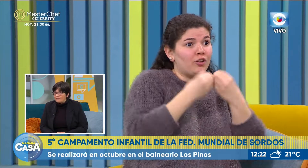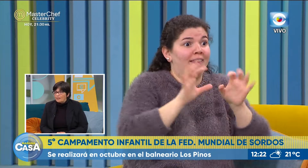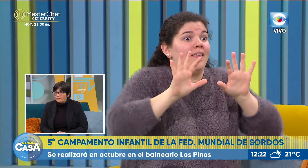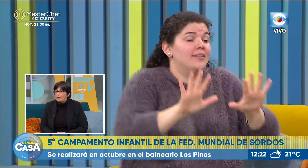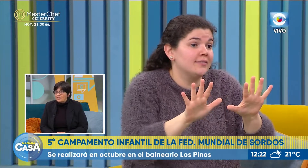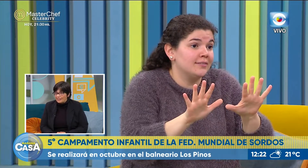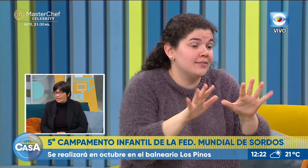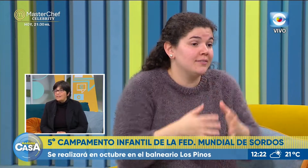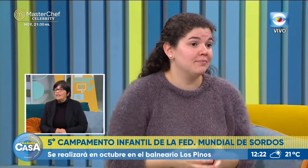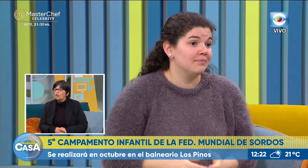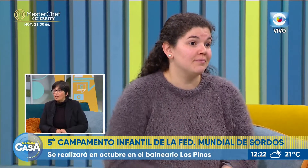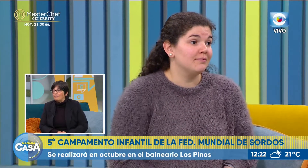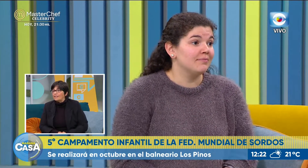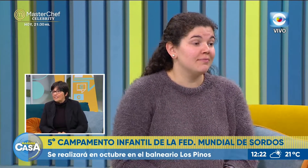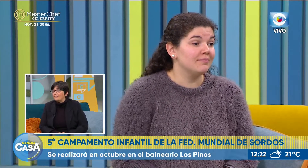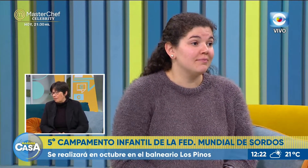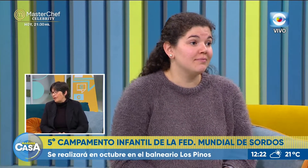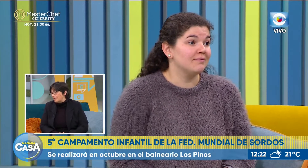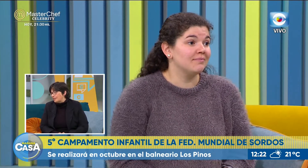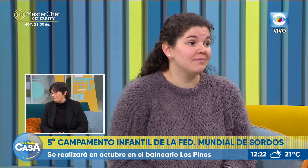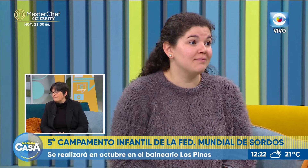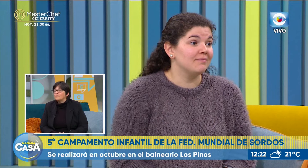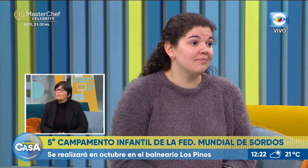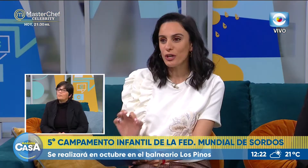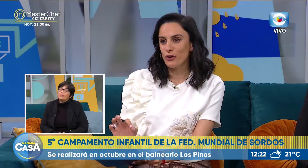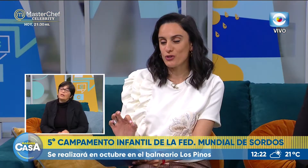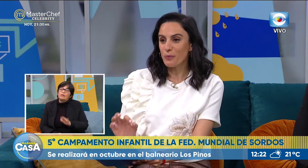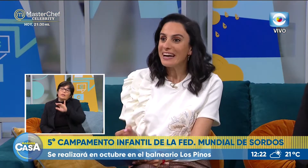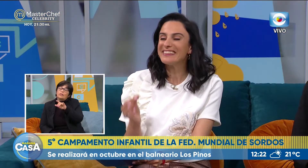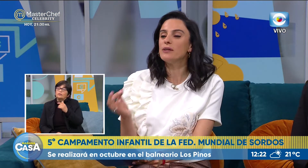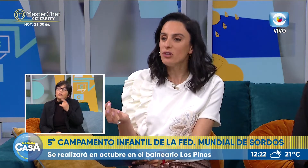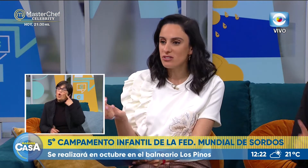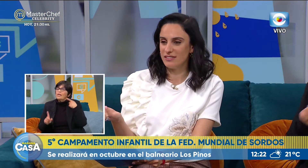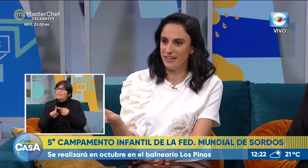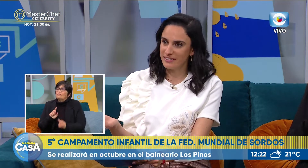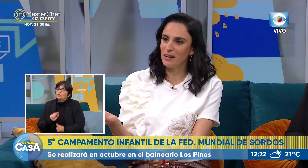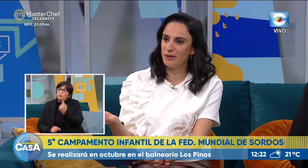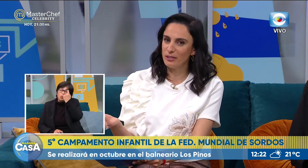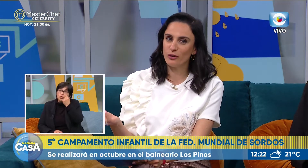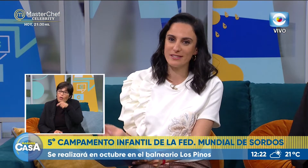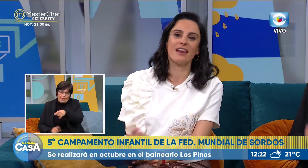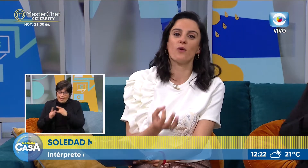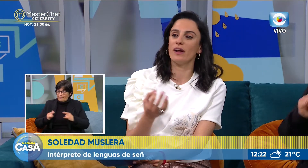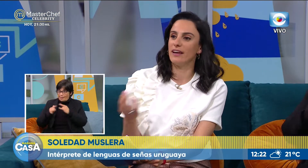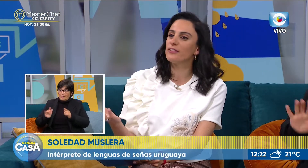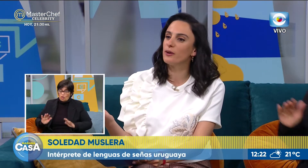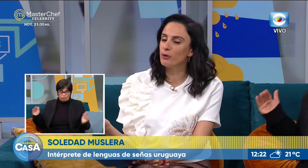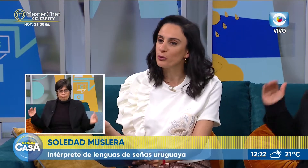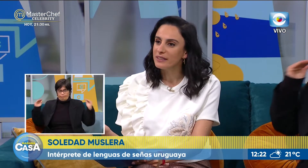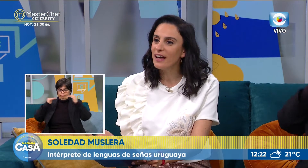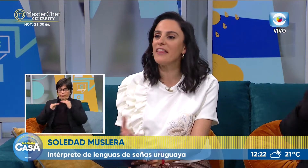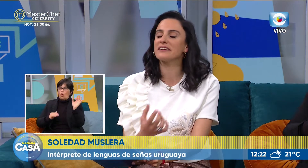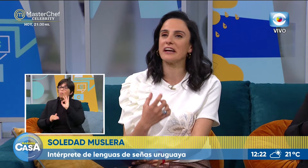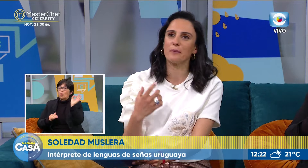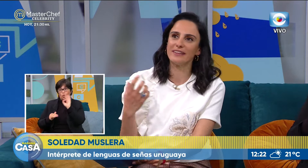van a haber representantes. Y, en total, van a ser 10 países. Uno de los objetivos de este campamento es la igualdad de